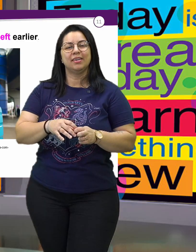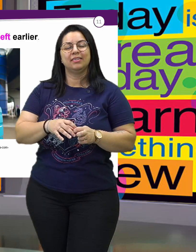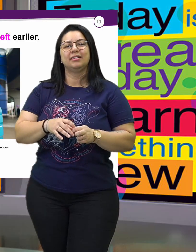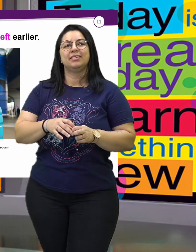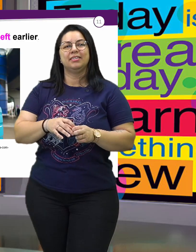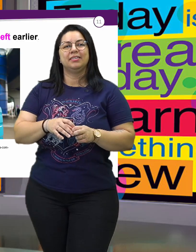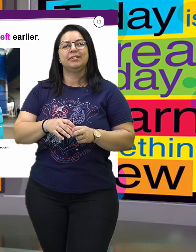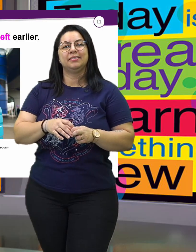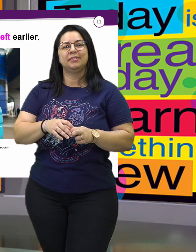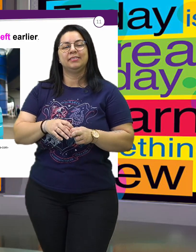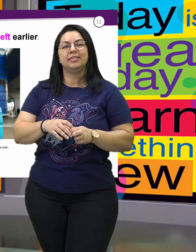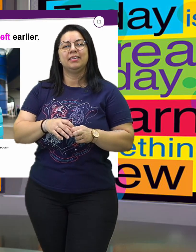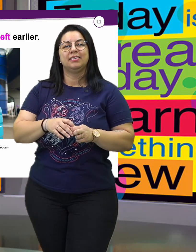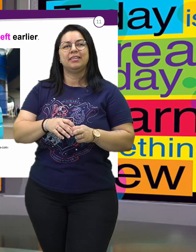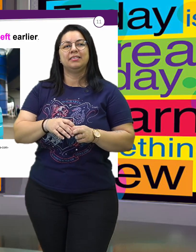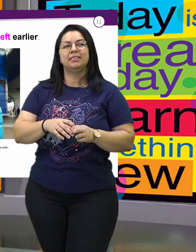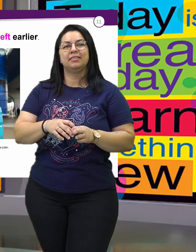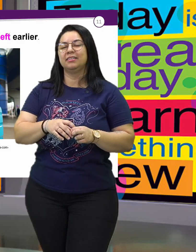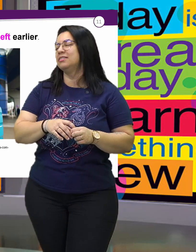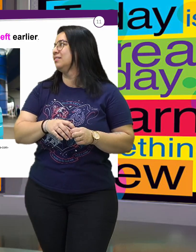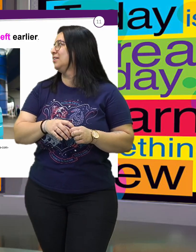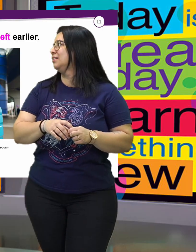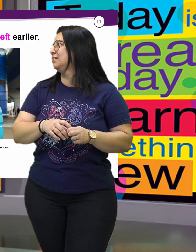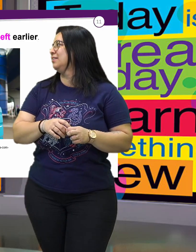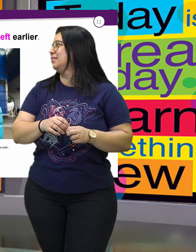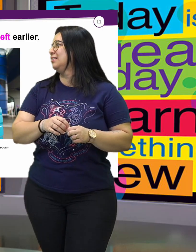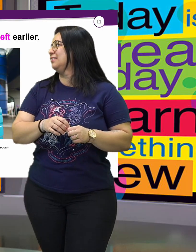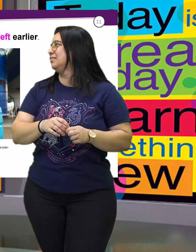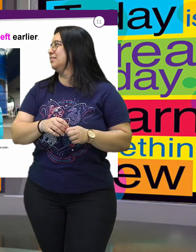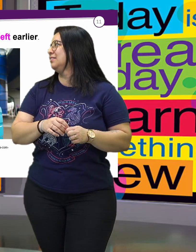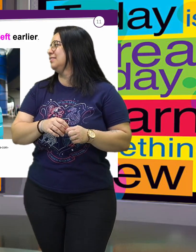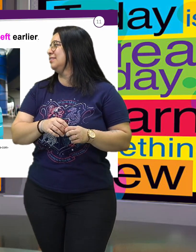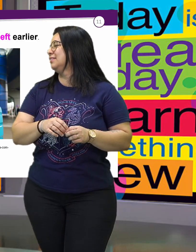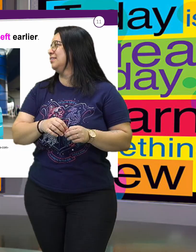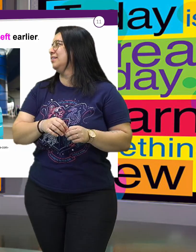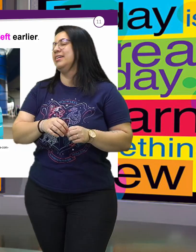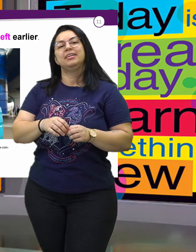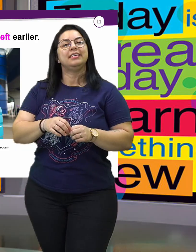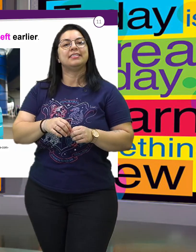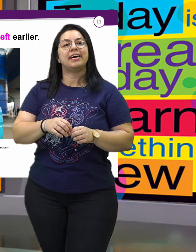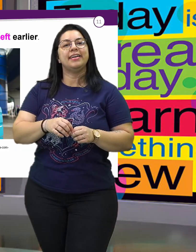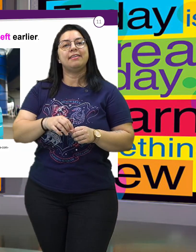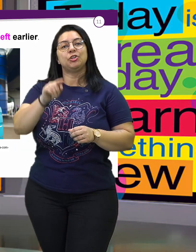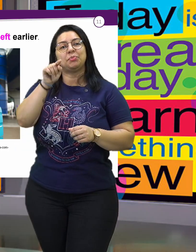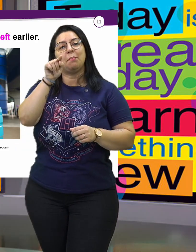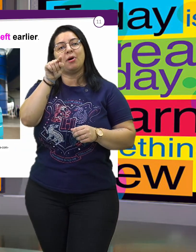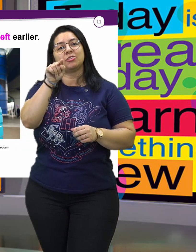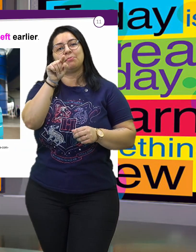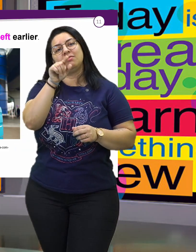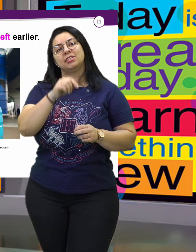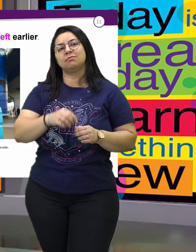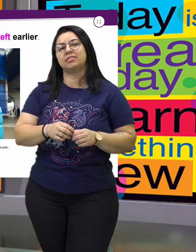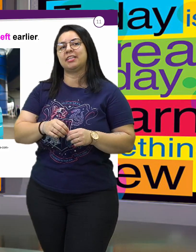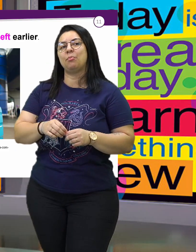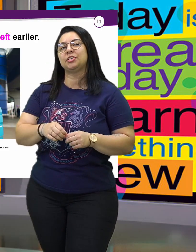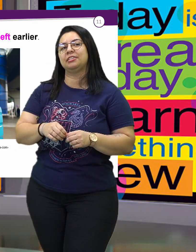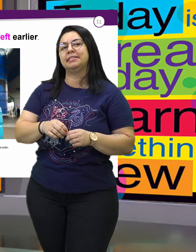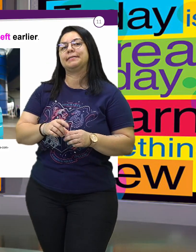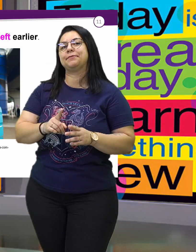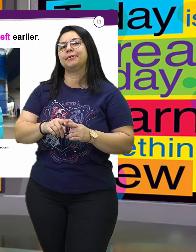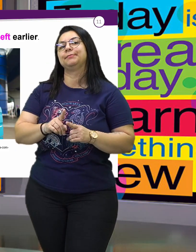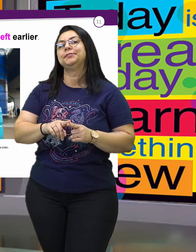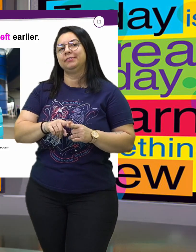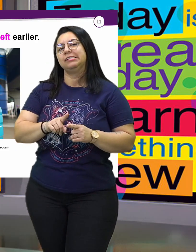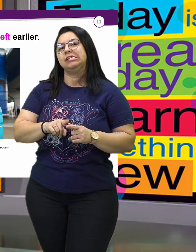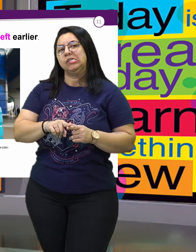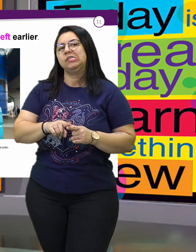não, quando você trabalha com o verbo modal. Ele não vem nem was, nem were, nem am, nem is, nem are, nem nada disso. Isso aí foi de propósito, só pra ver se vocês estavam prestando